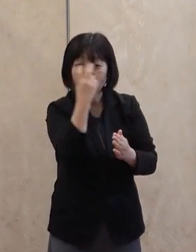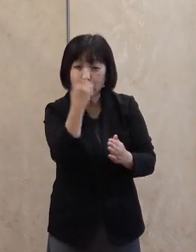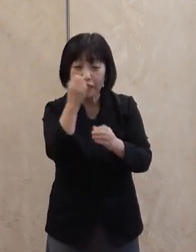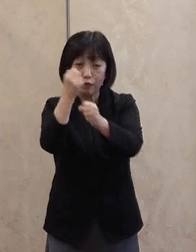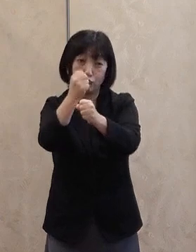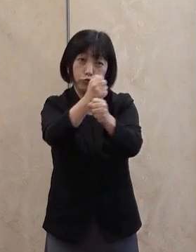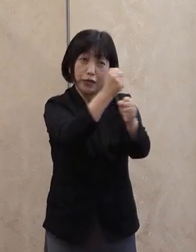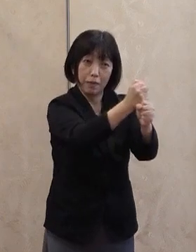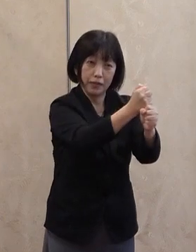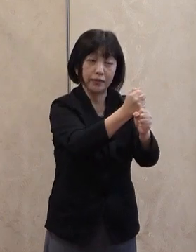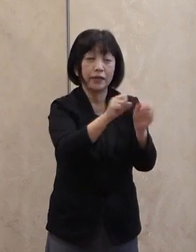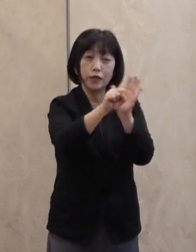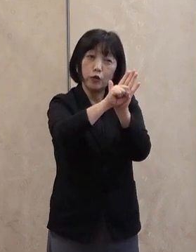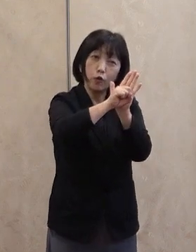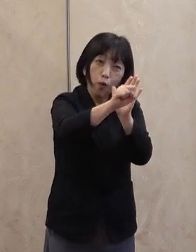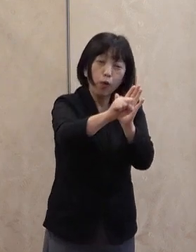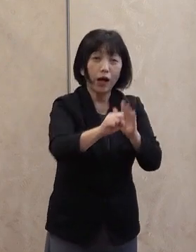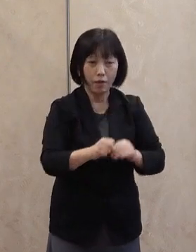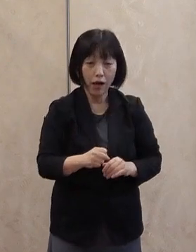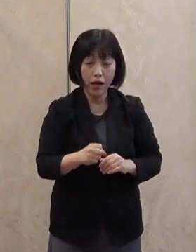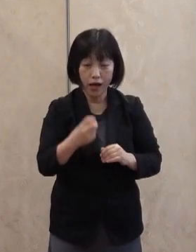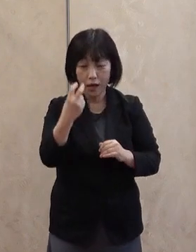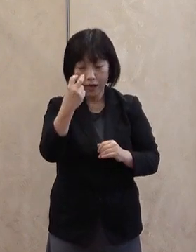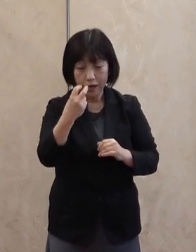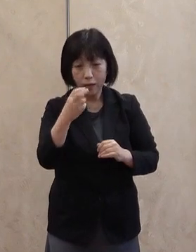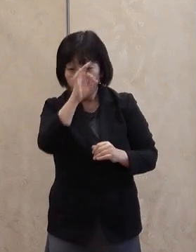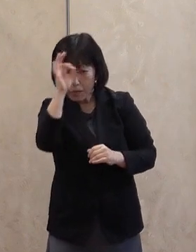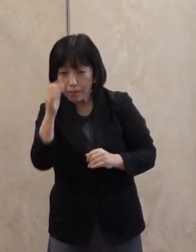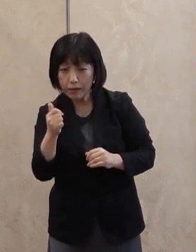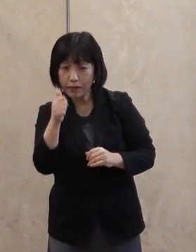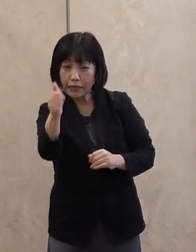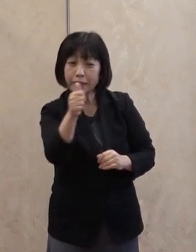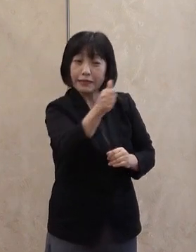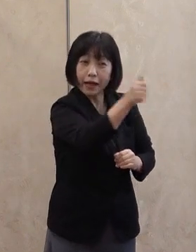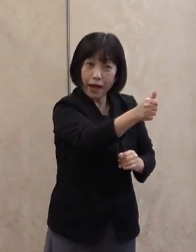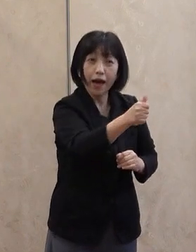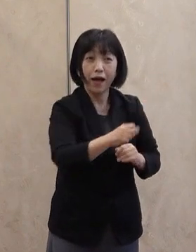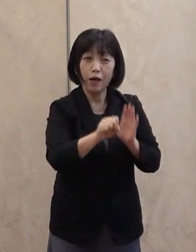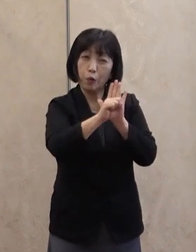効果はそのやればやるほどこれは生じると思ってますし、